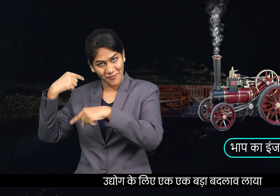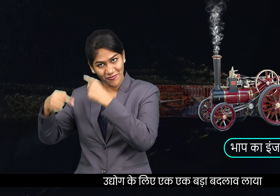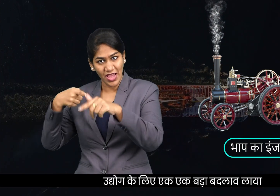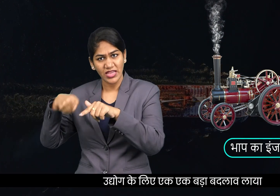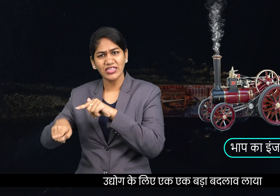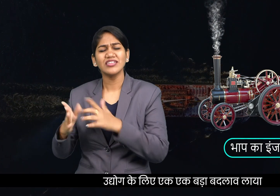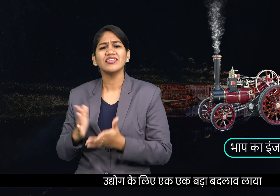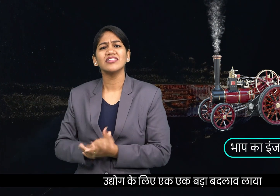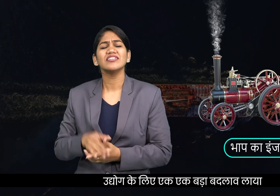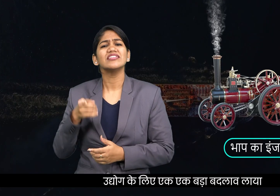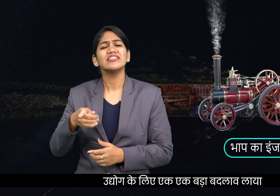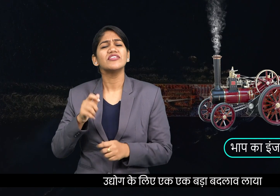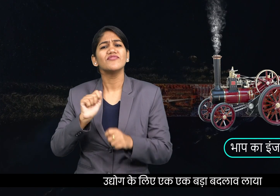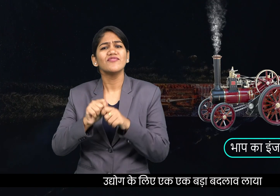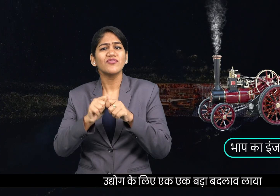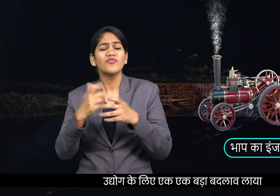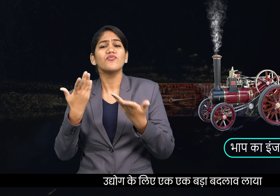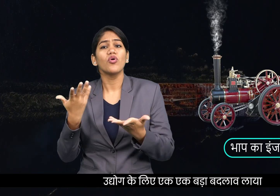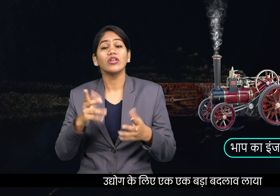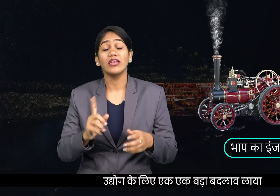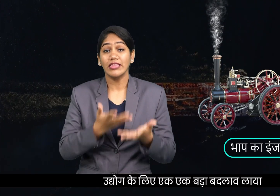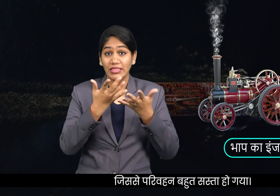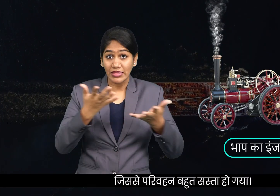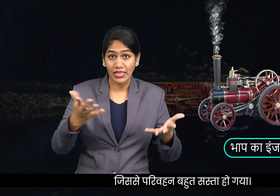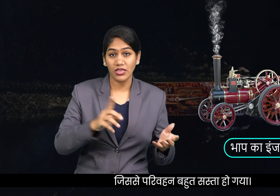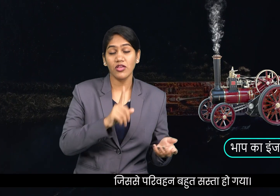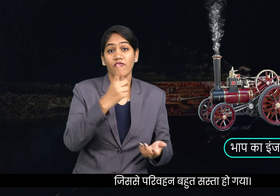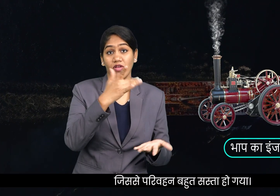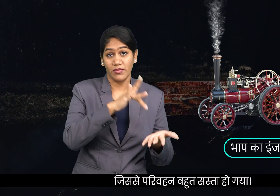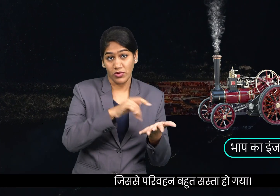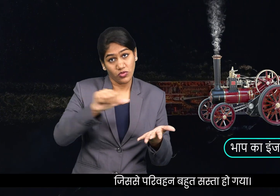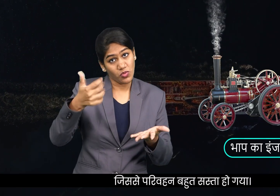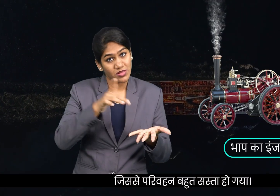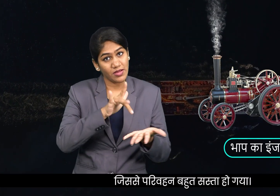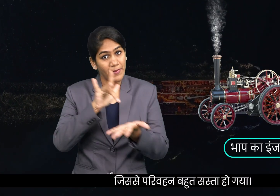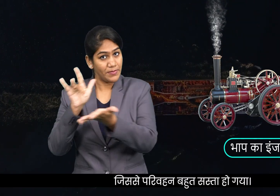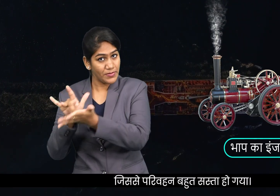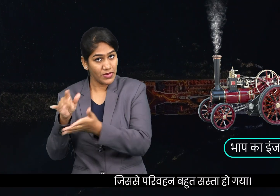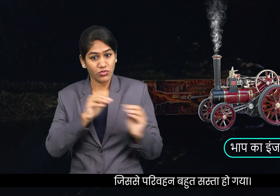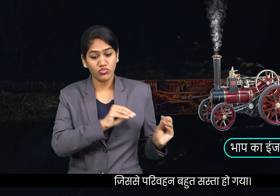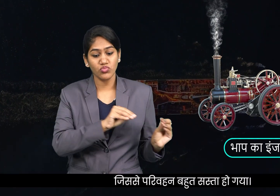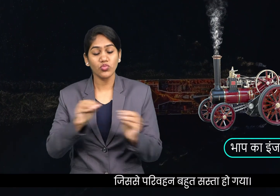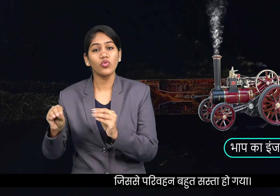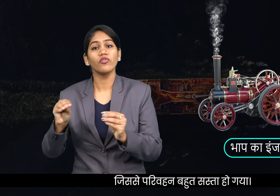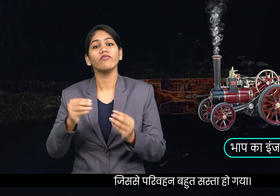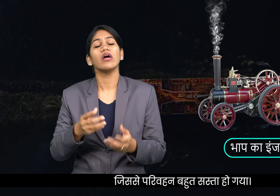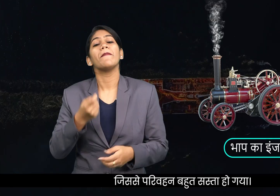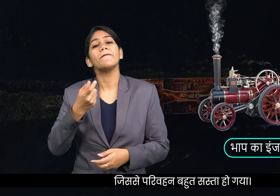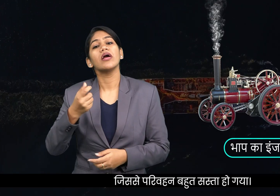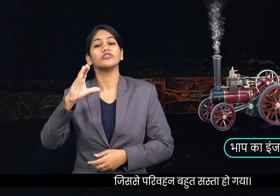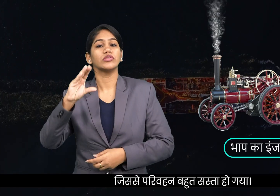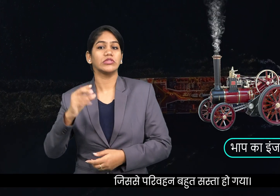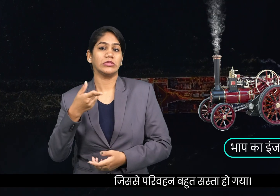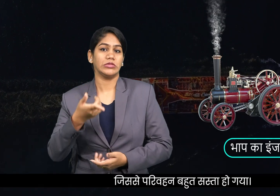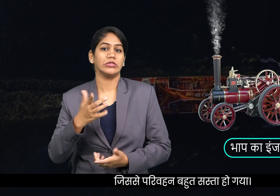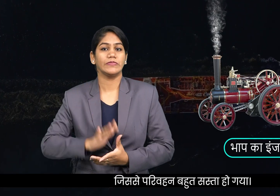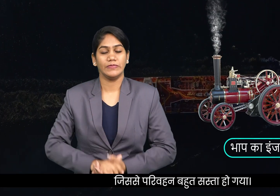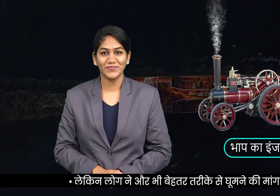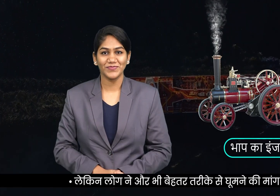उद्योग के लिए एक बड़ा बदलाव लेकर आया, जिससे परिवहन बहुत सस्ता हो गया।